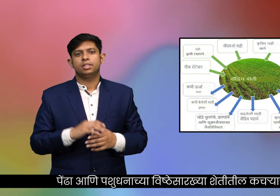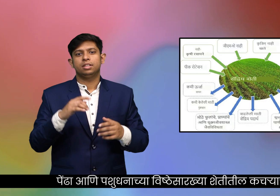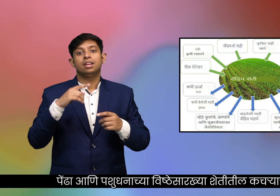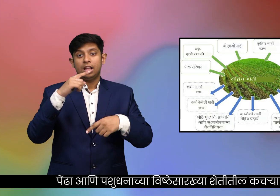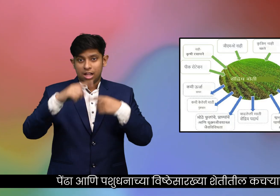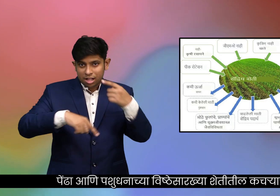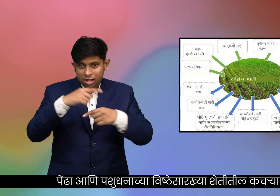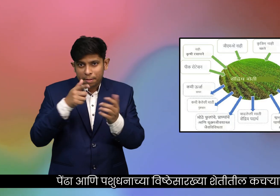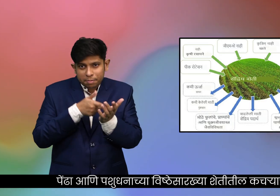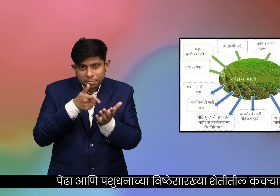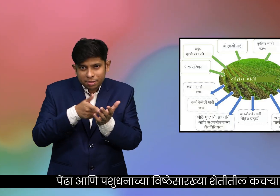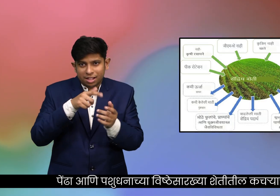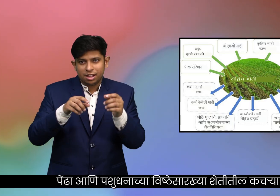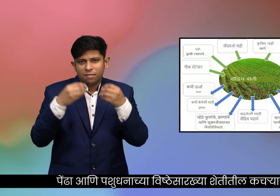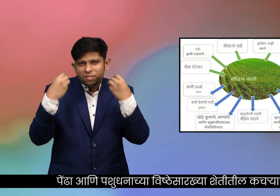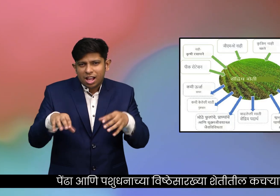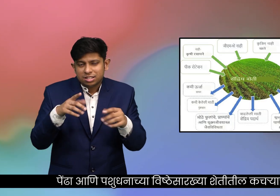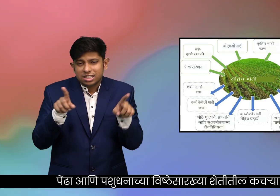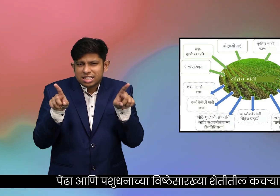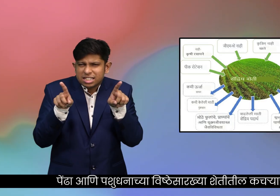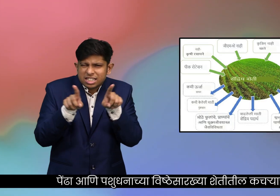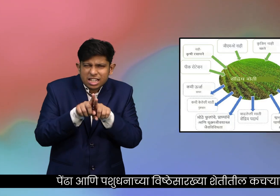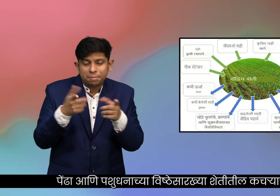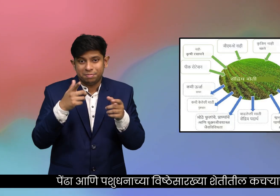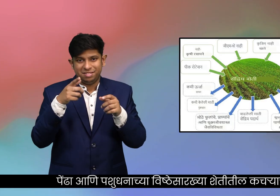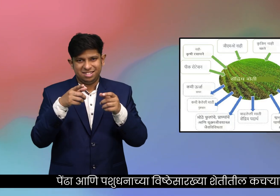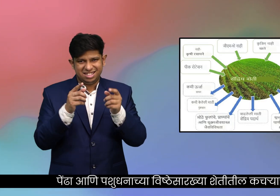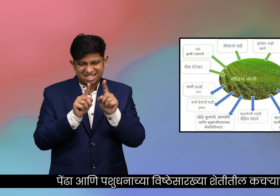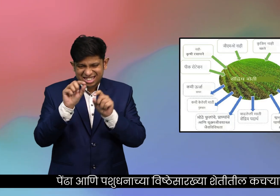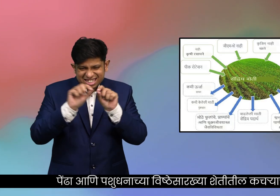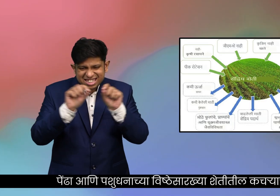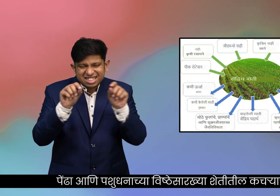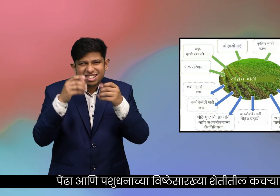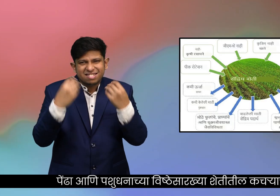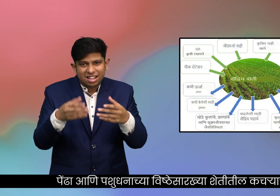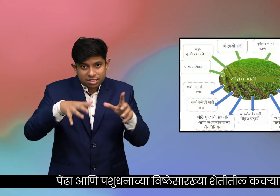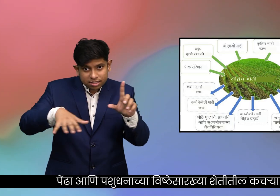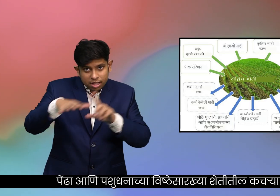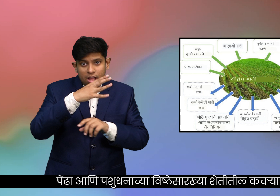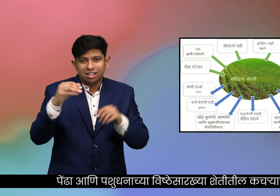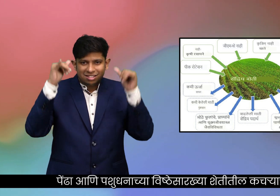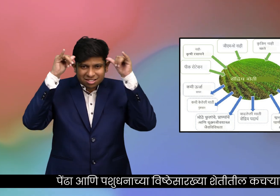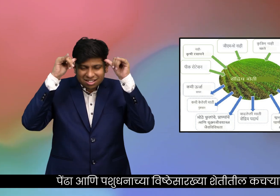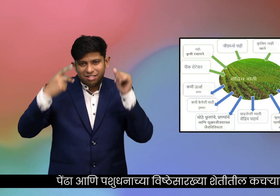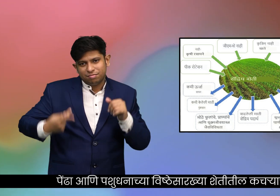पेंढा आणि पशुधनाच्या विष्ठेसारख्या शेतीतील कचऱ्याचे पुनर्वापर.